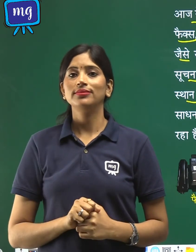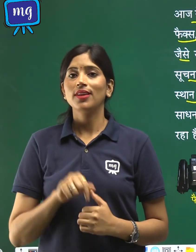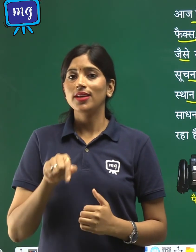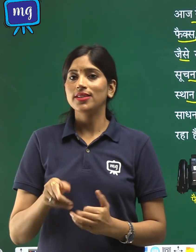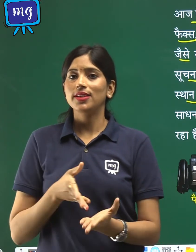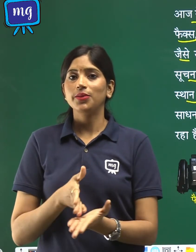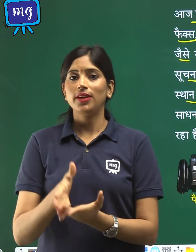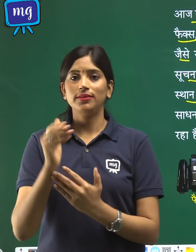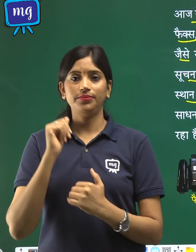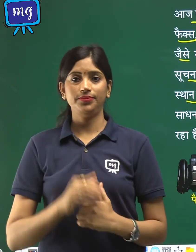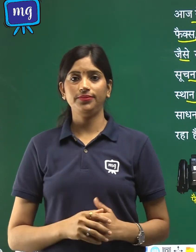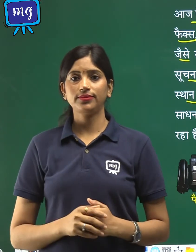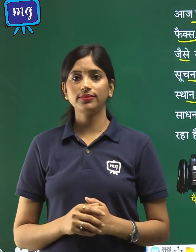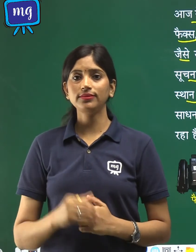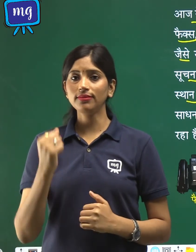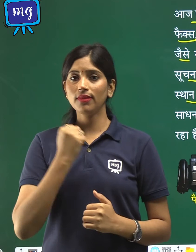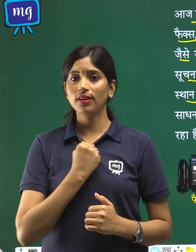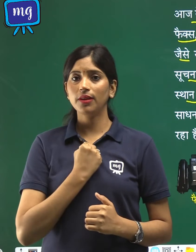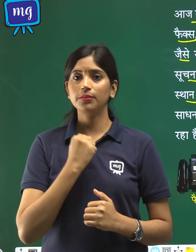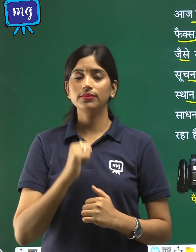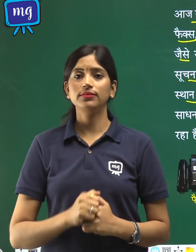इसके द्वारा हम